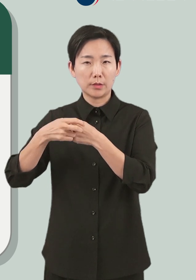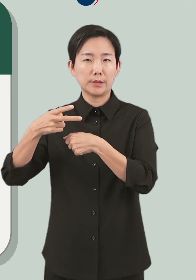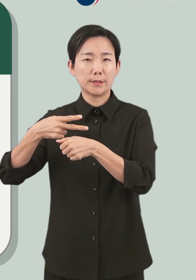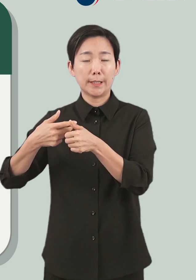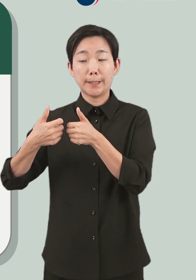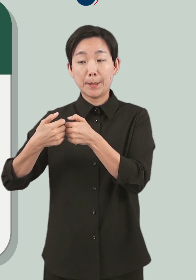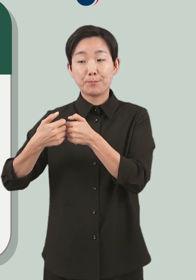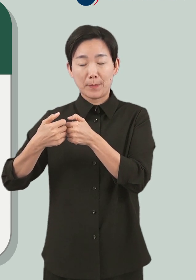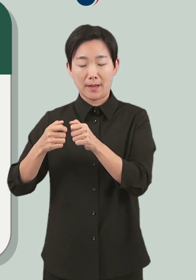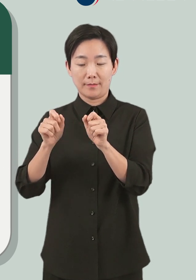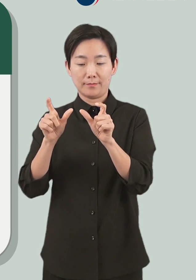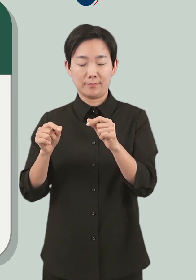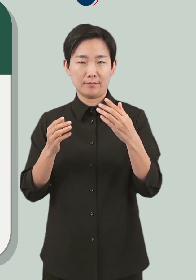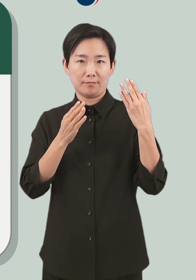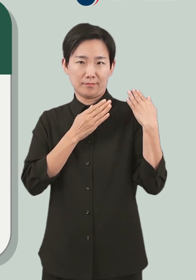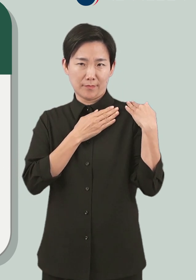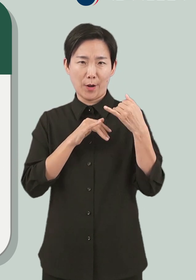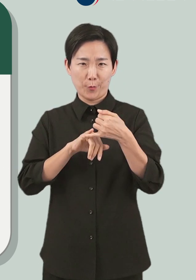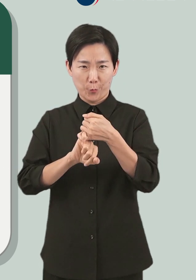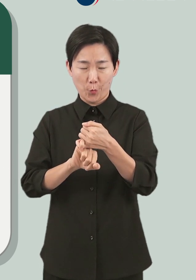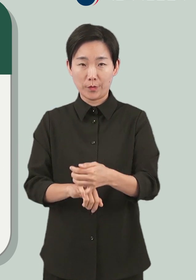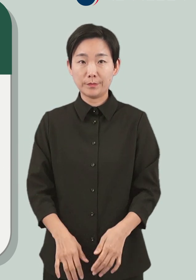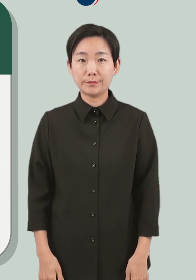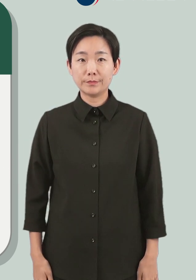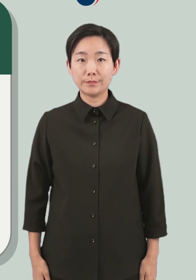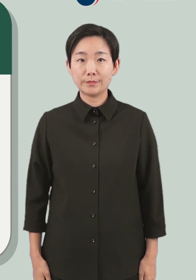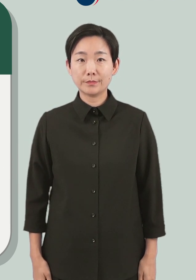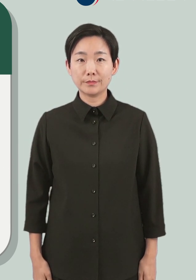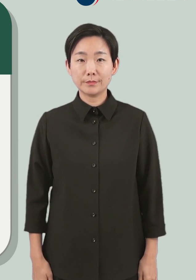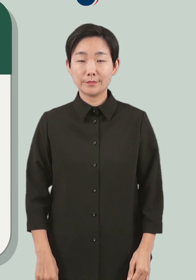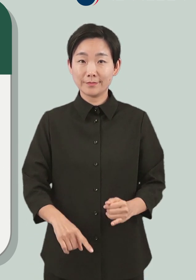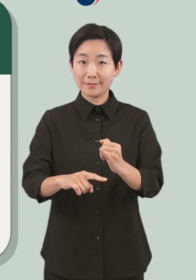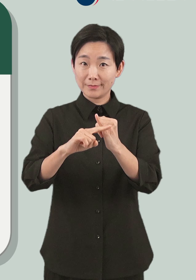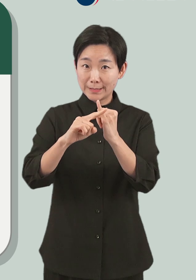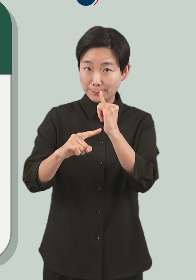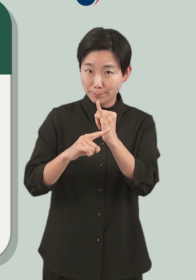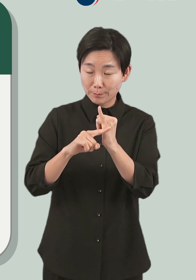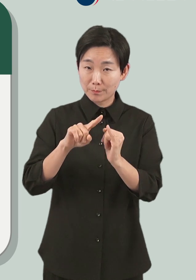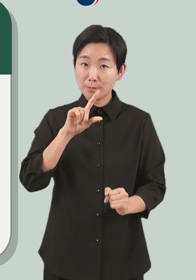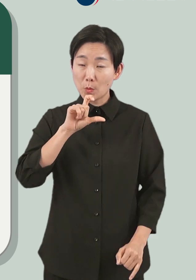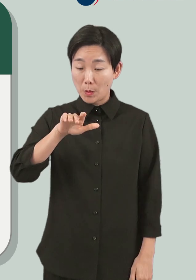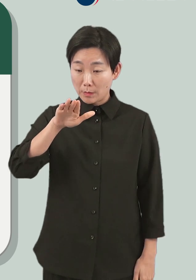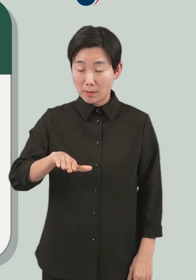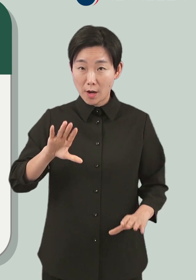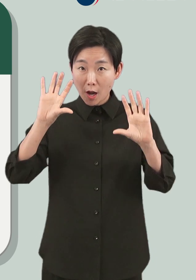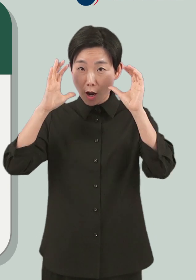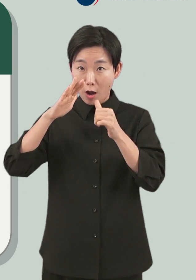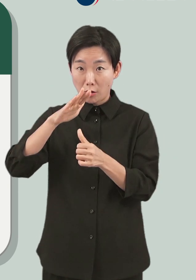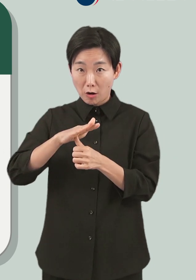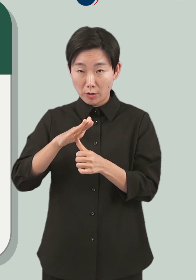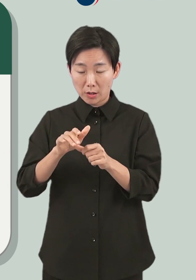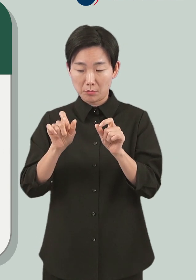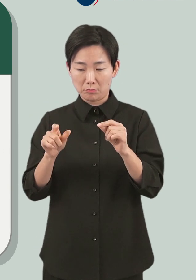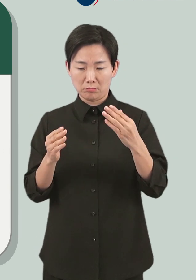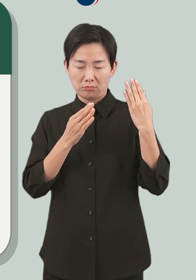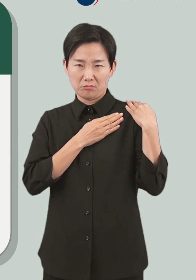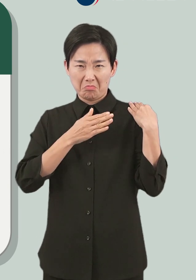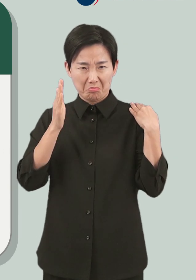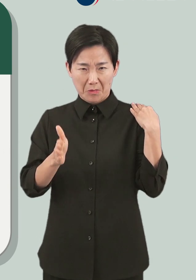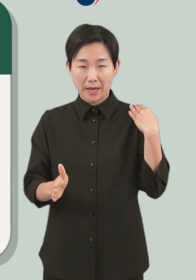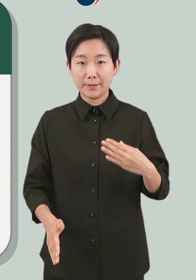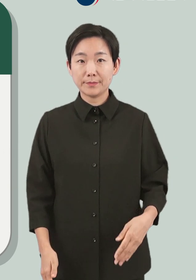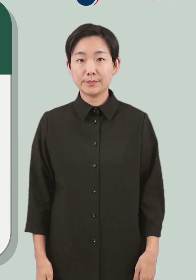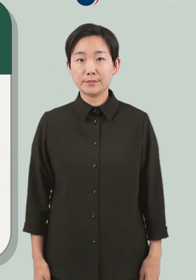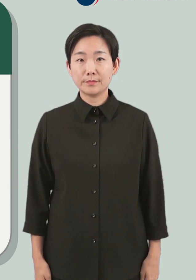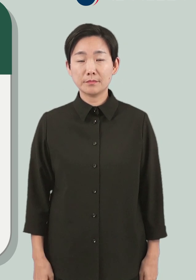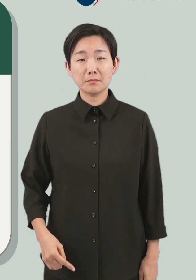진단을 받은 적이 있는 경우는 전문 의료인과 상담 후 사용하시길 바랍니다. 임산부, 15세 미만의 어린이는